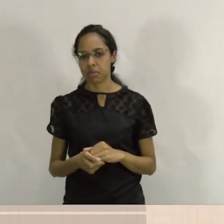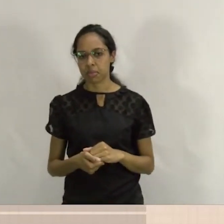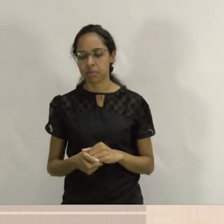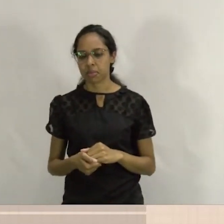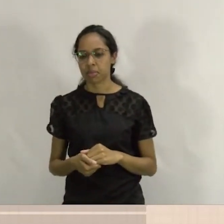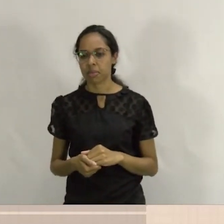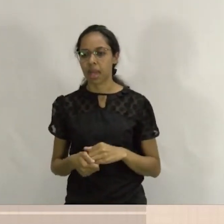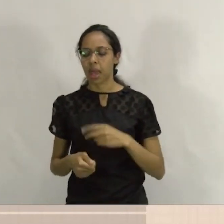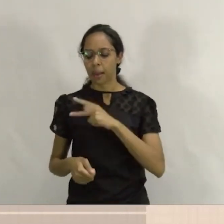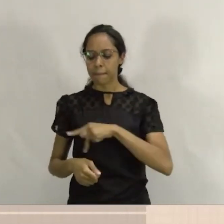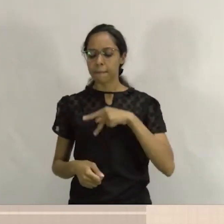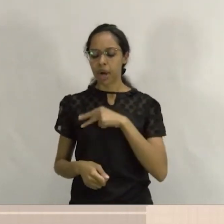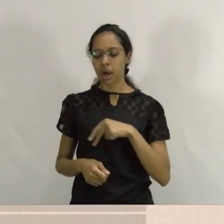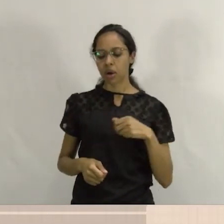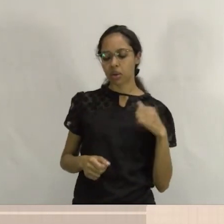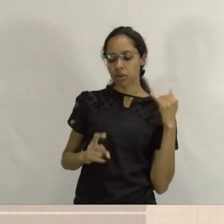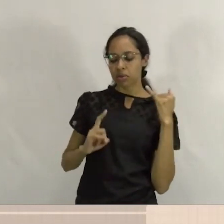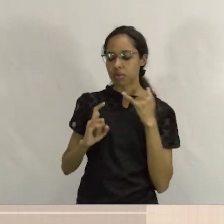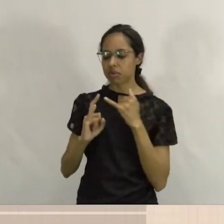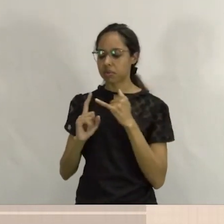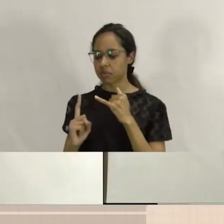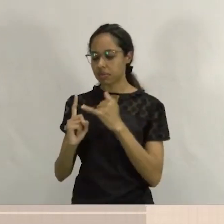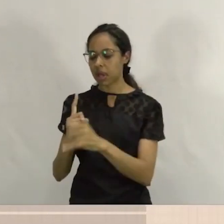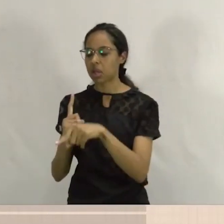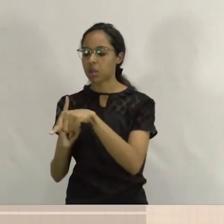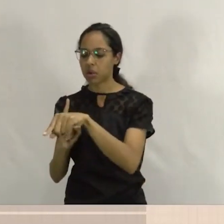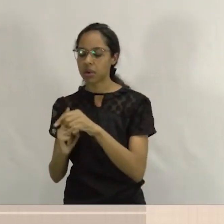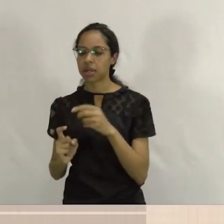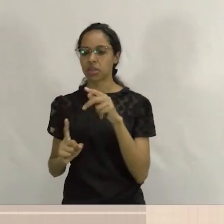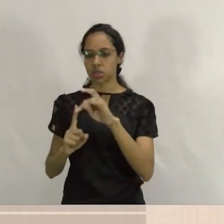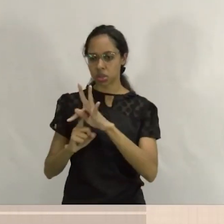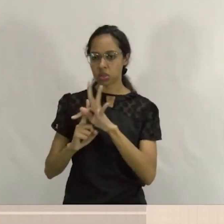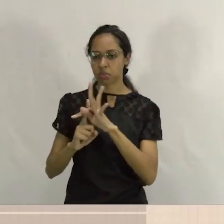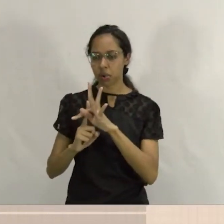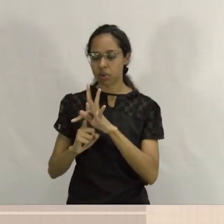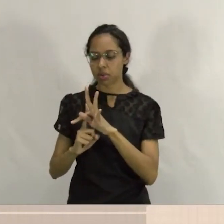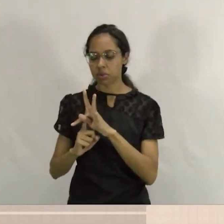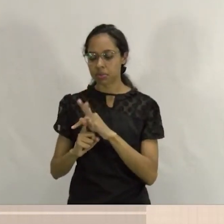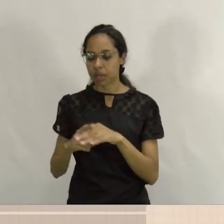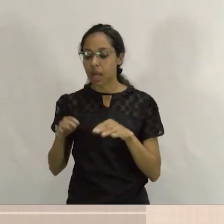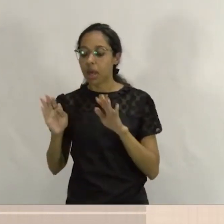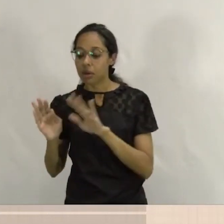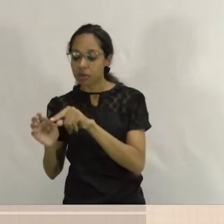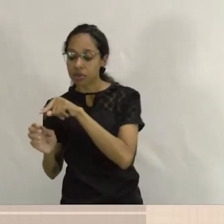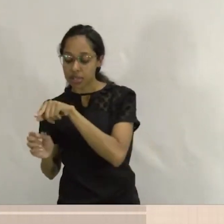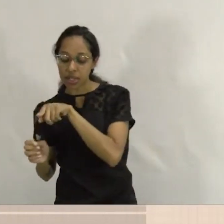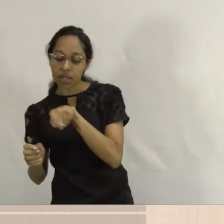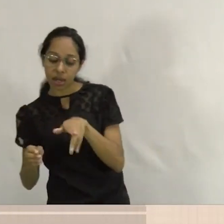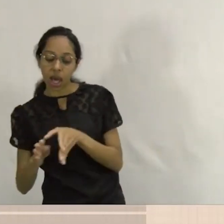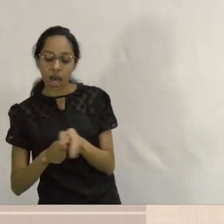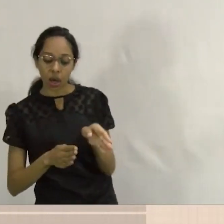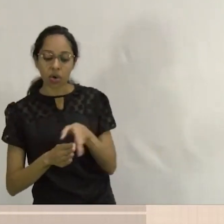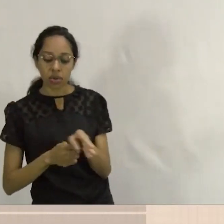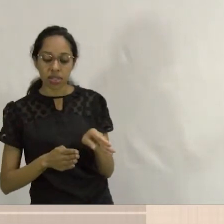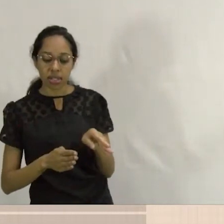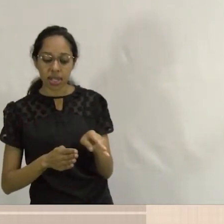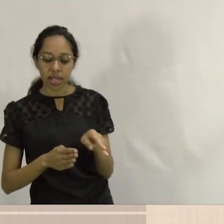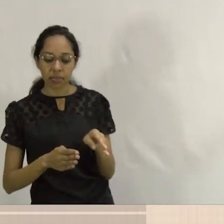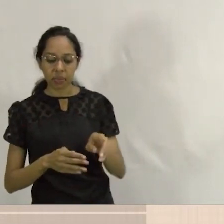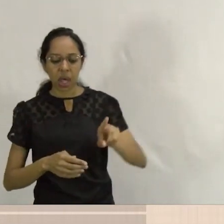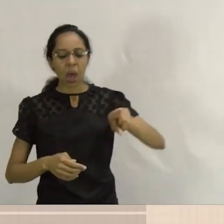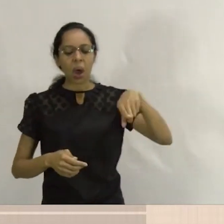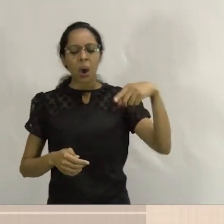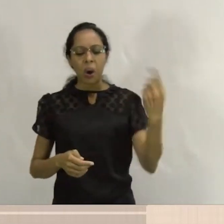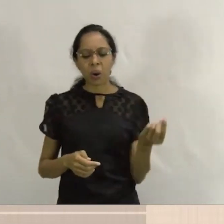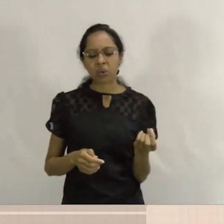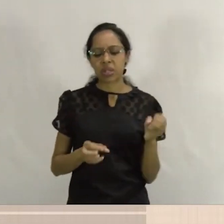Paulo foi ousado falar aqui. Paulo diz assim: fala para essas pessoas não falar outra palavra além